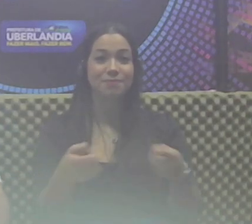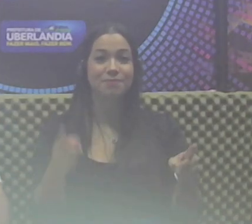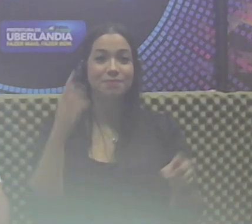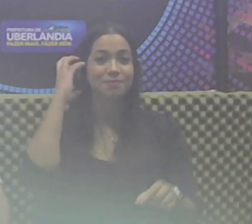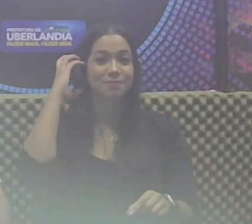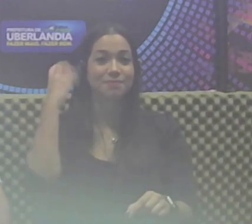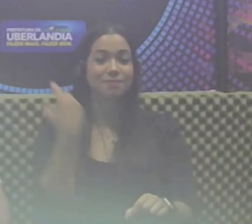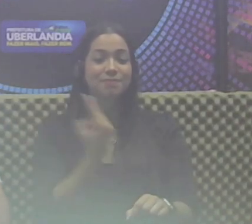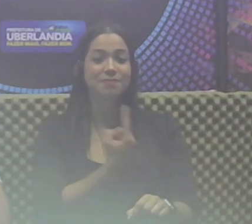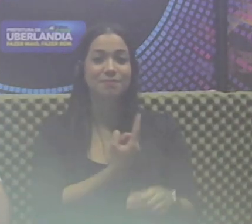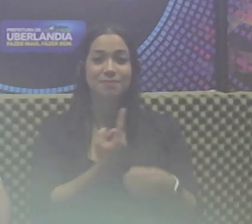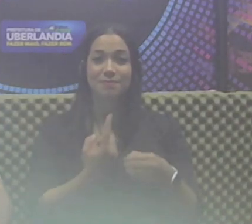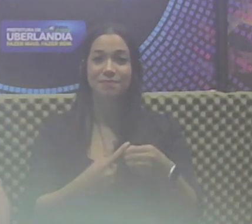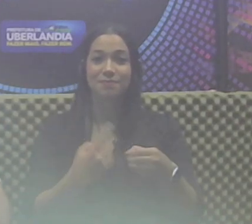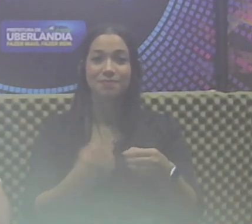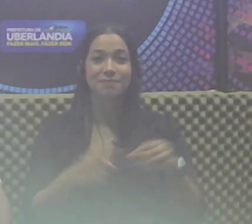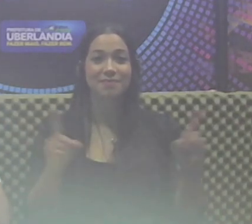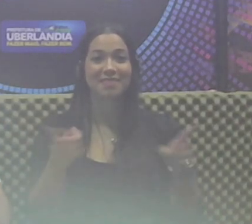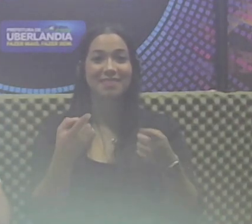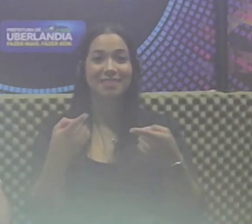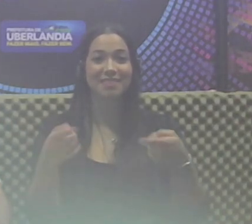Rádio Nossa Cidade.